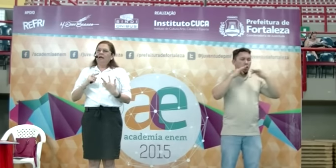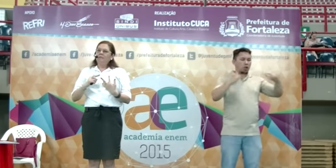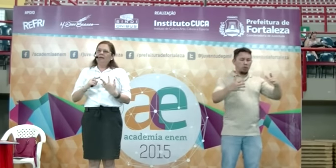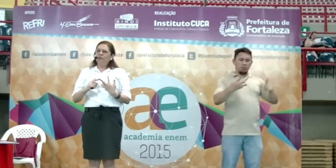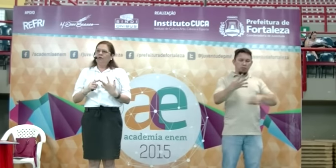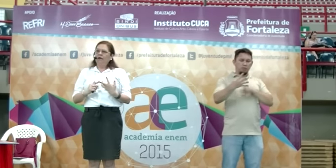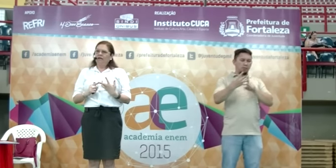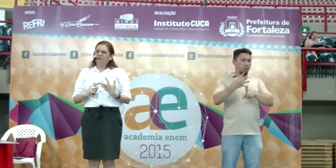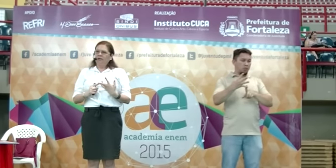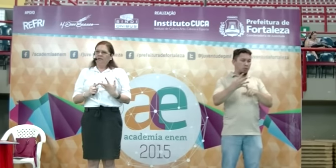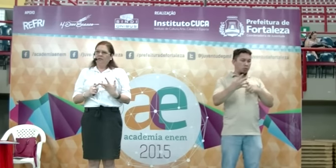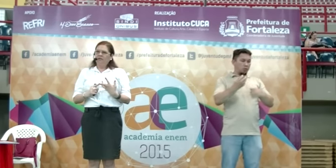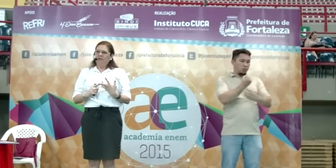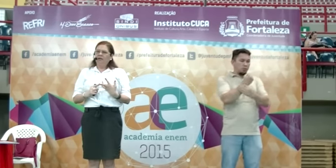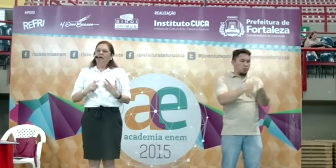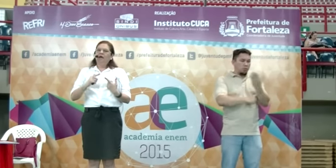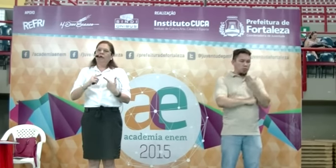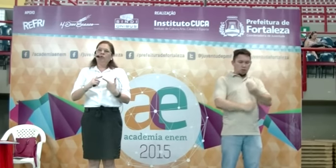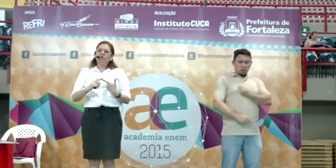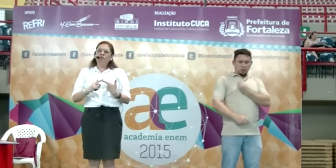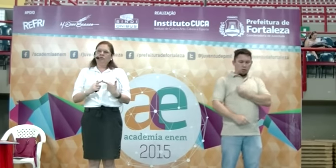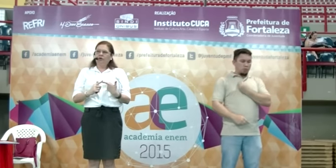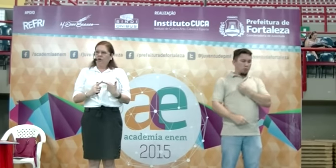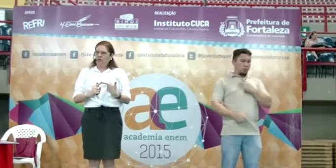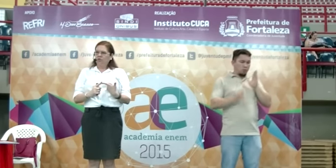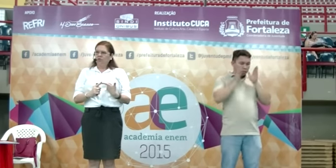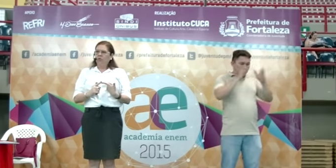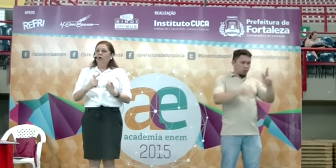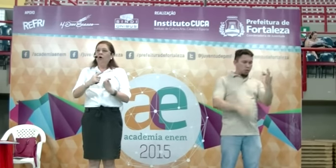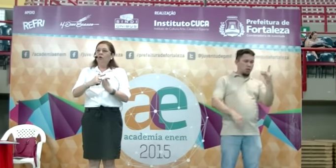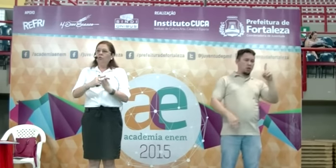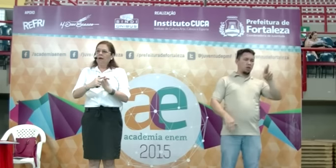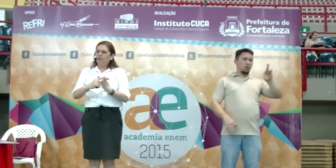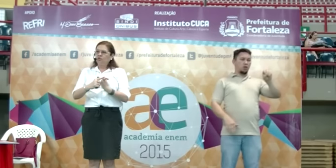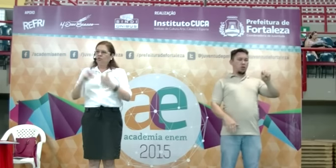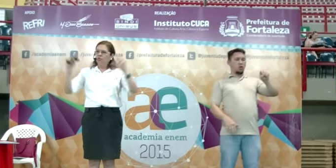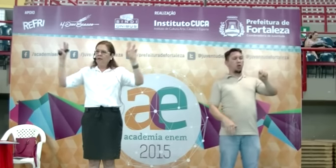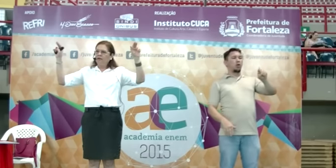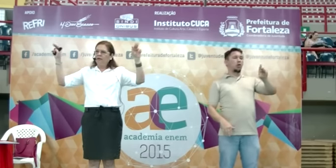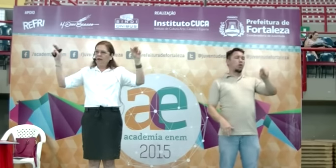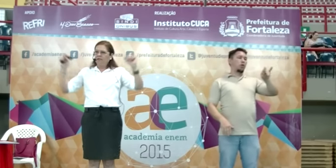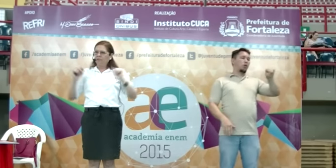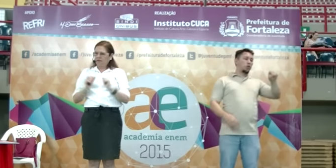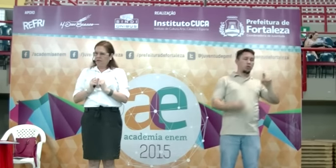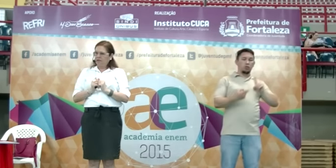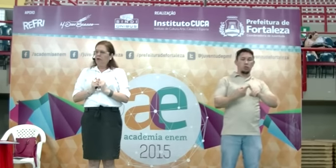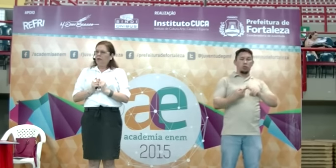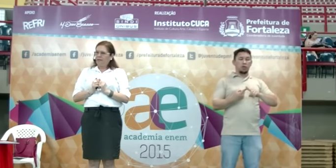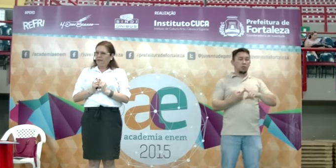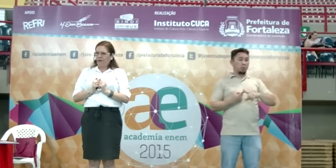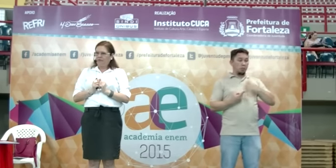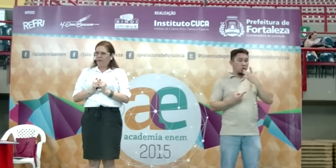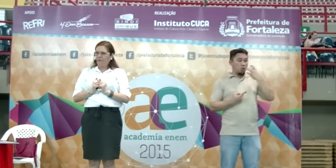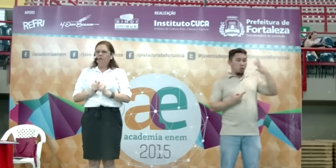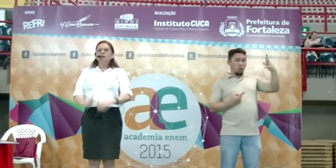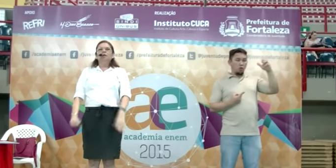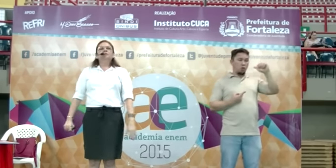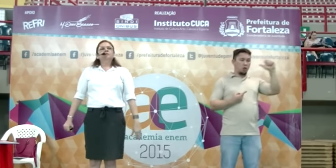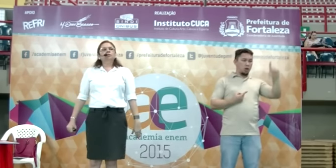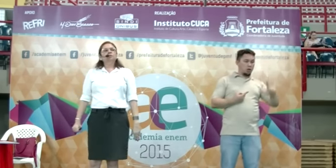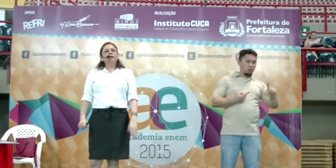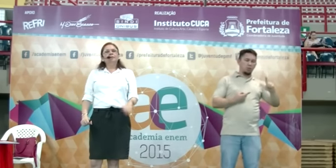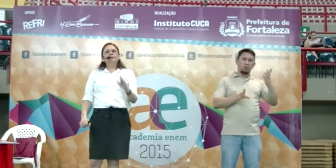natureza, elemento que garante a vida, recurso hidrológico, ouro azul, entre aspas, que é uma